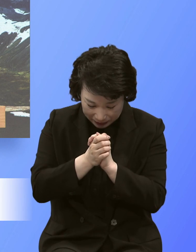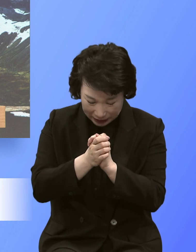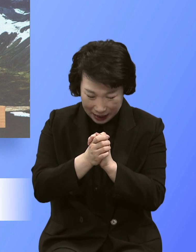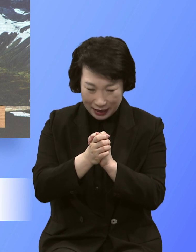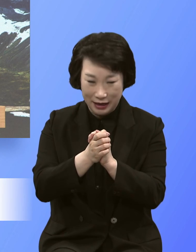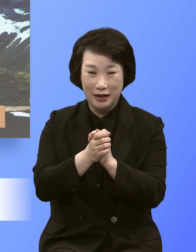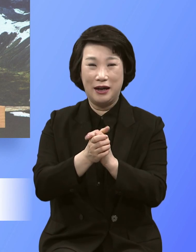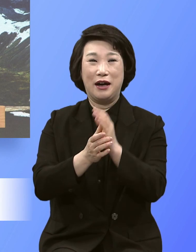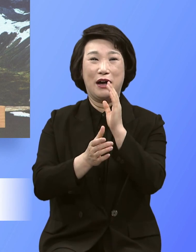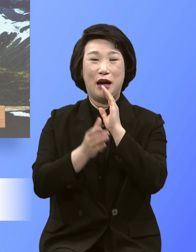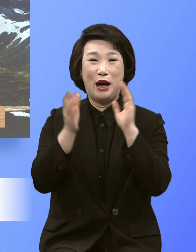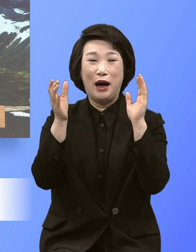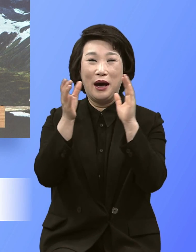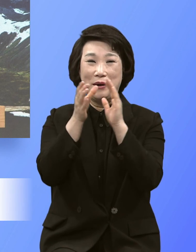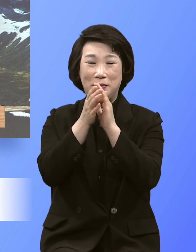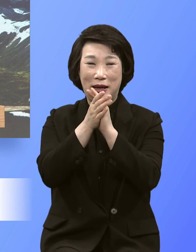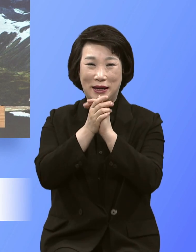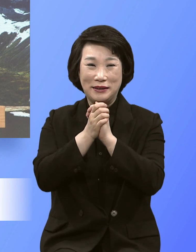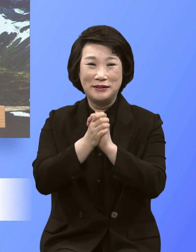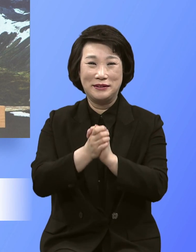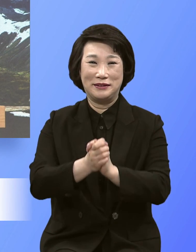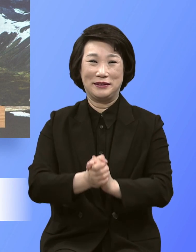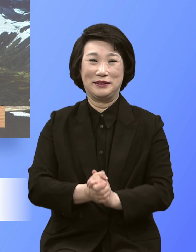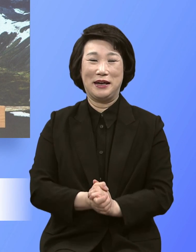이름으로 기도드리옵나이다.